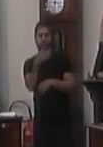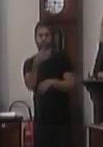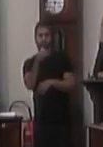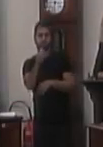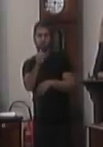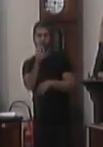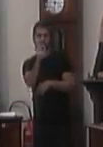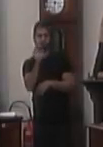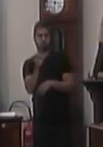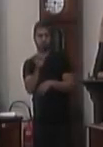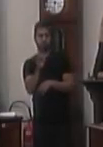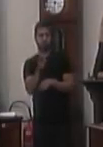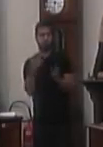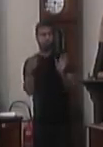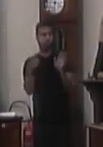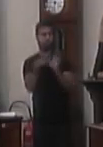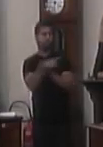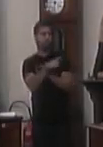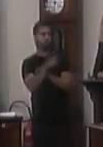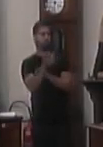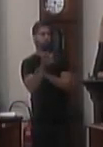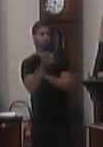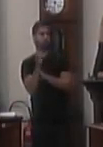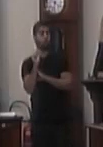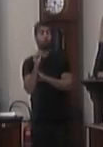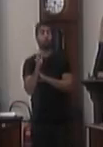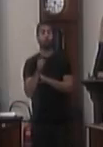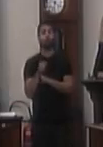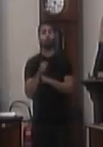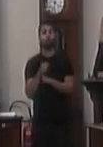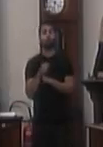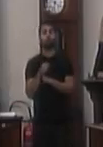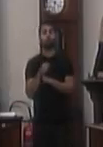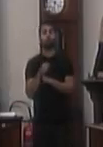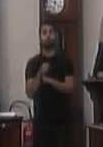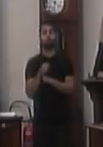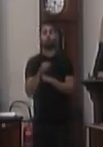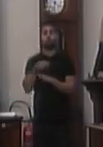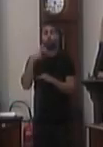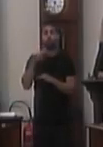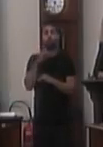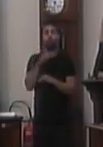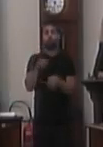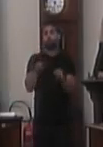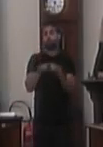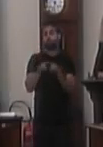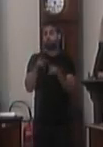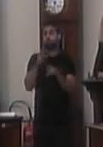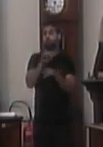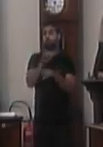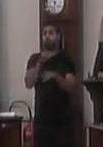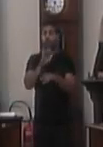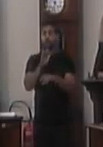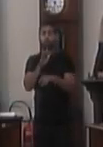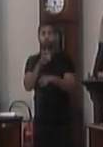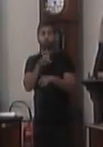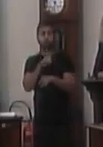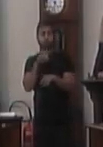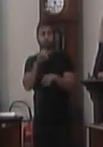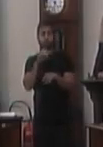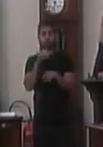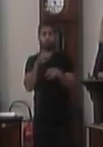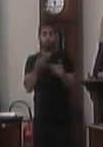Na verdade, a pergunta que eu teria é em relação a que a vereadora Fabiane falou, em relação a se já tem algum estudo em